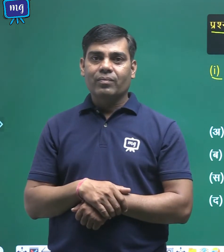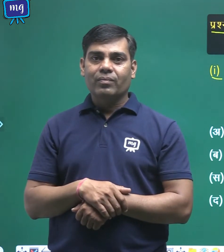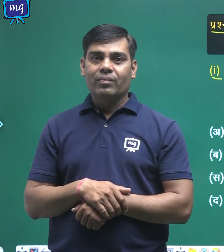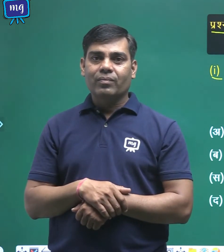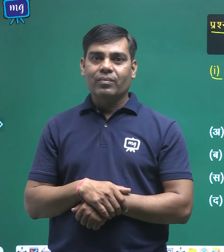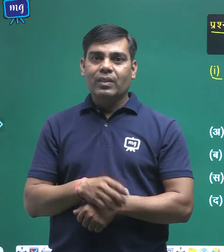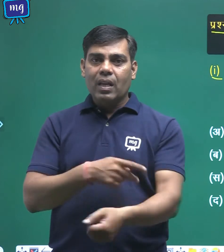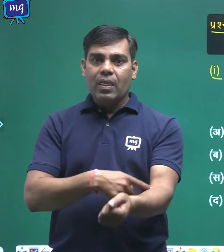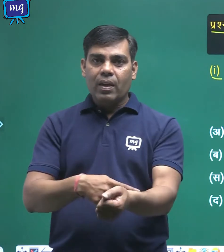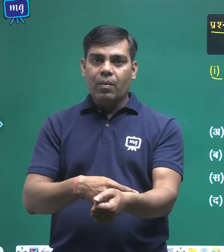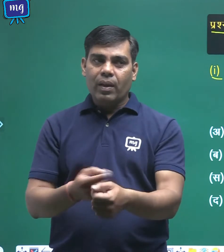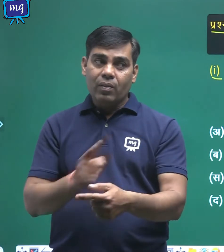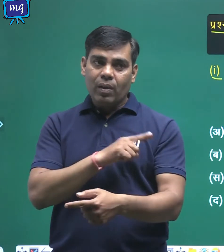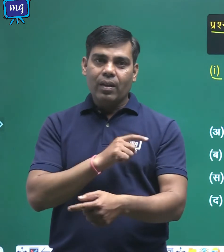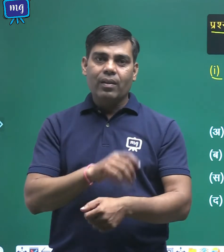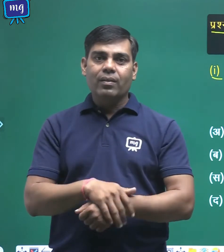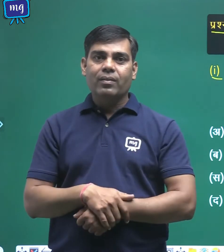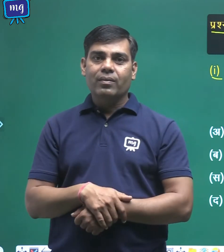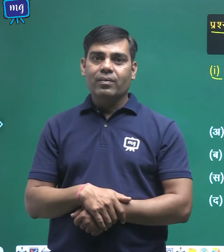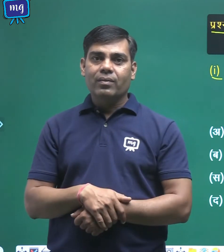नाना भाई द्वारा,